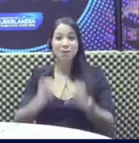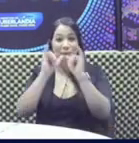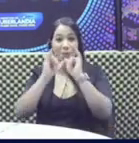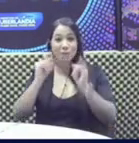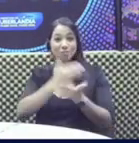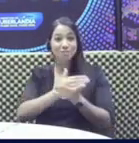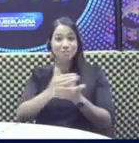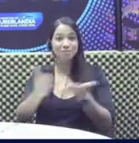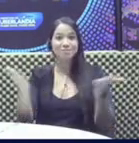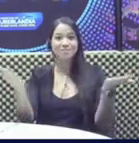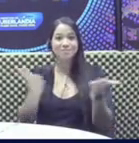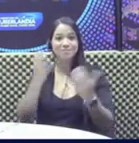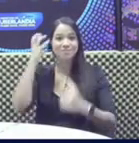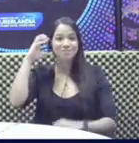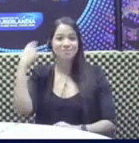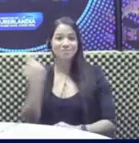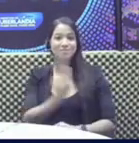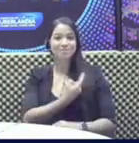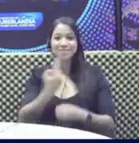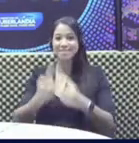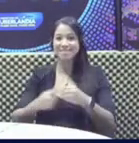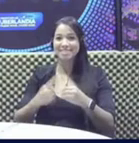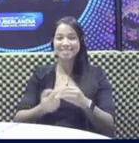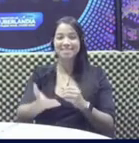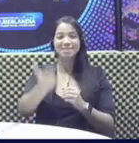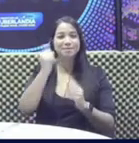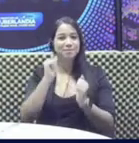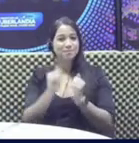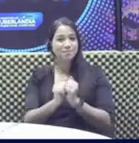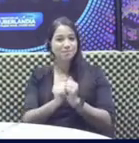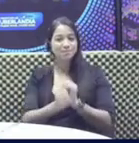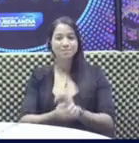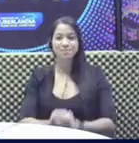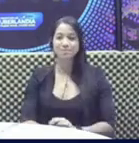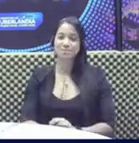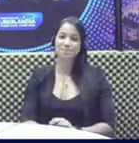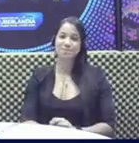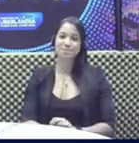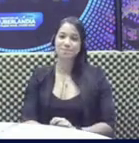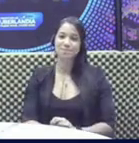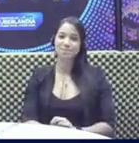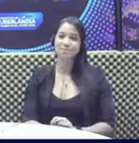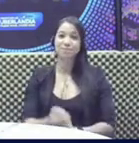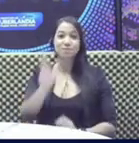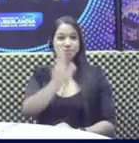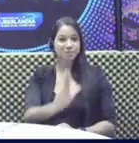outras notícias a partir de agora na Rádio Nossa Cidade. Vem com a gente!